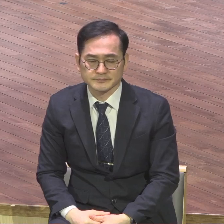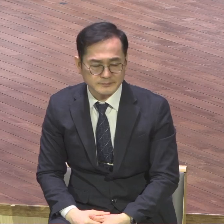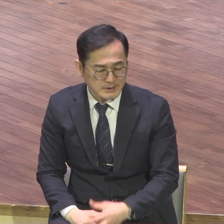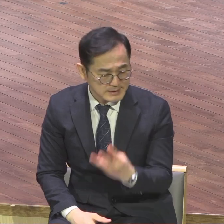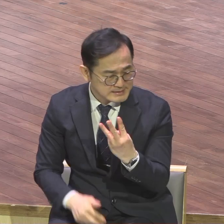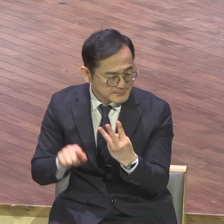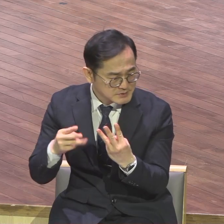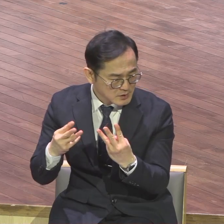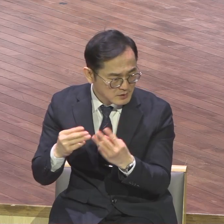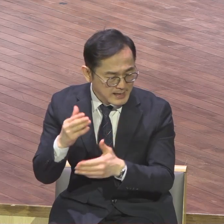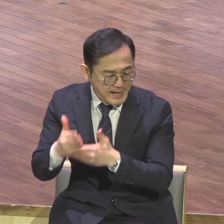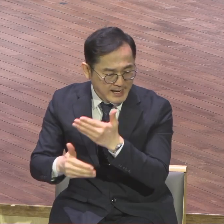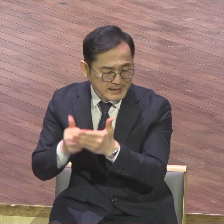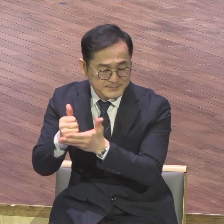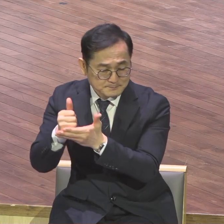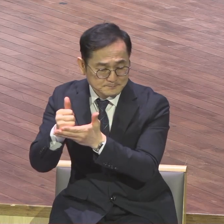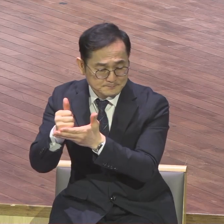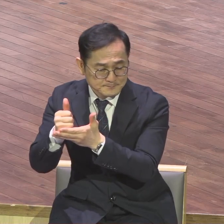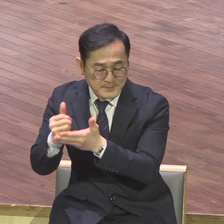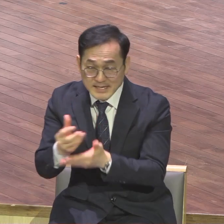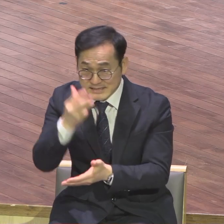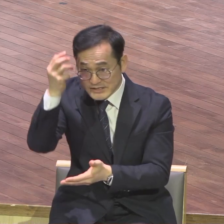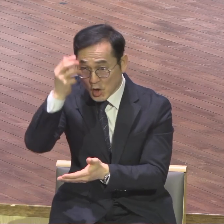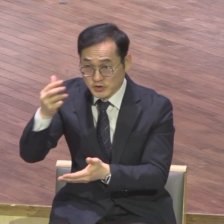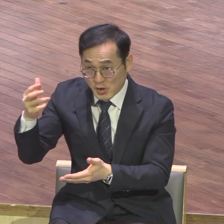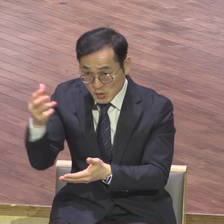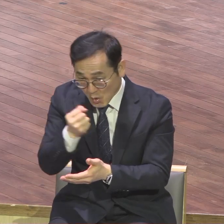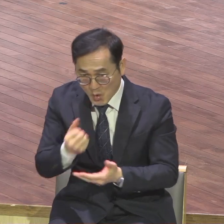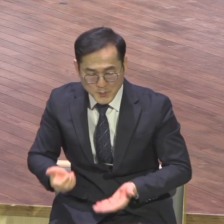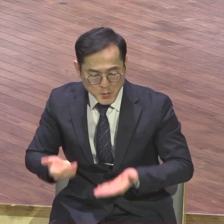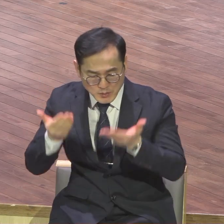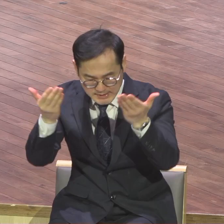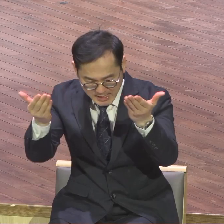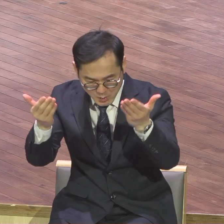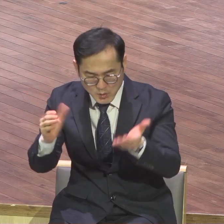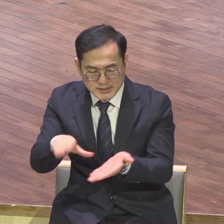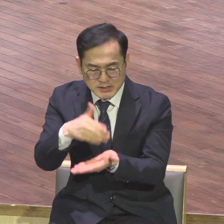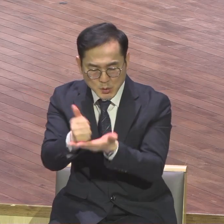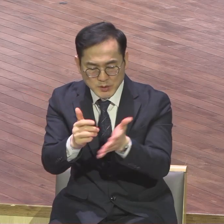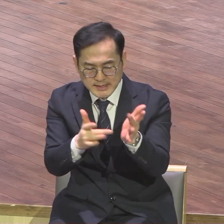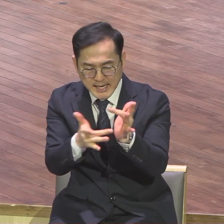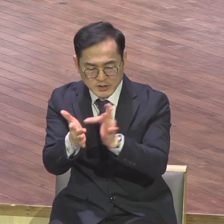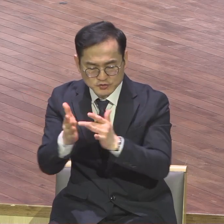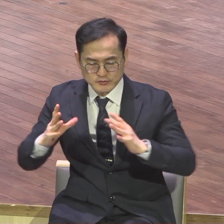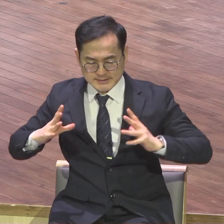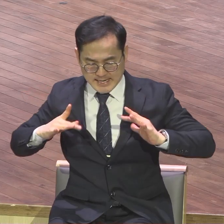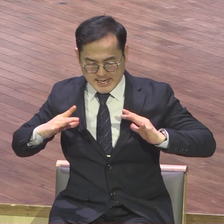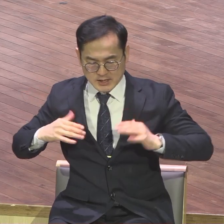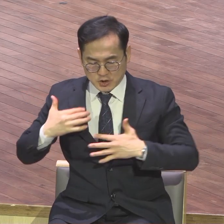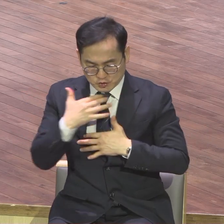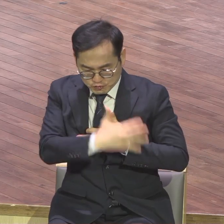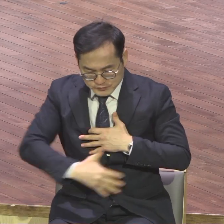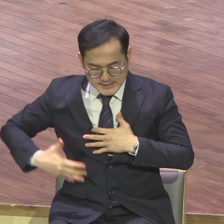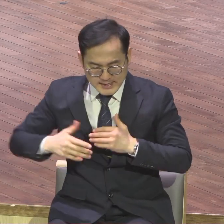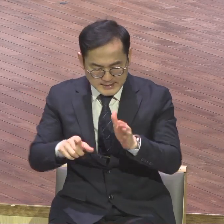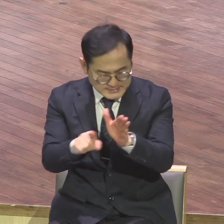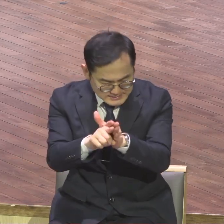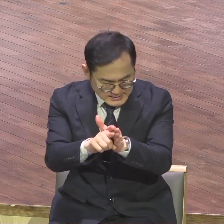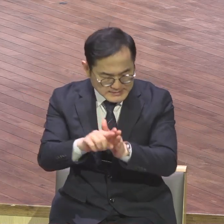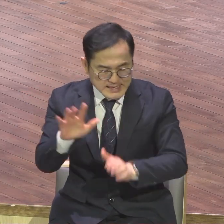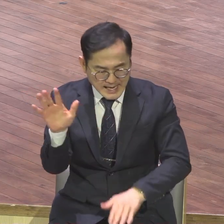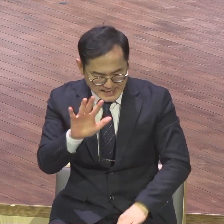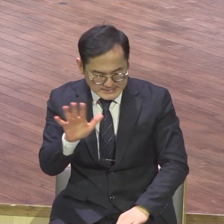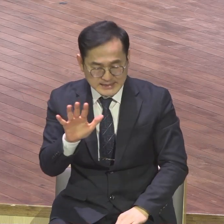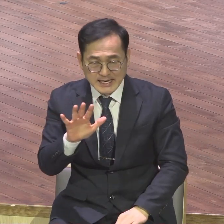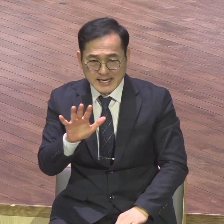3절입니다. 하나님의 성령으로 봉사하며 그리스도 예수로 자랑하고 육체를 신뢰하지 않은